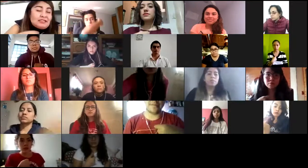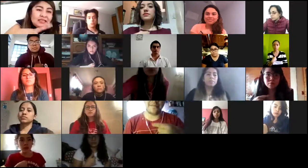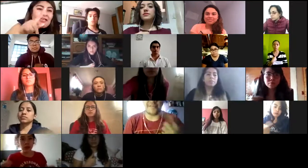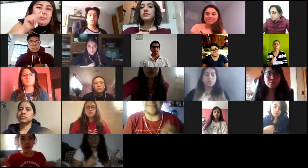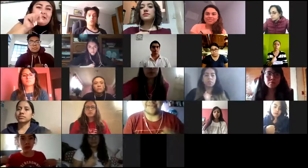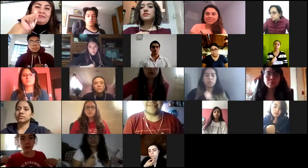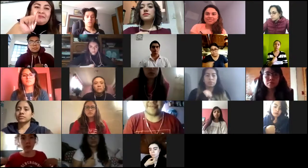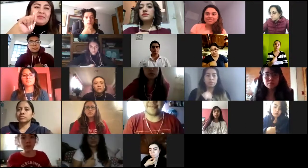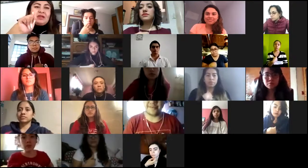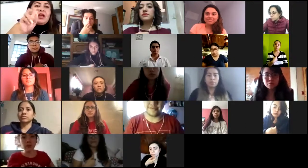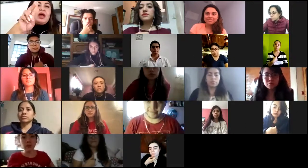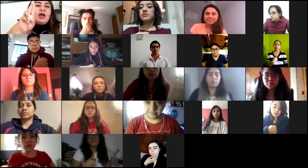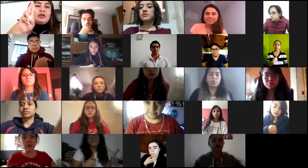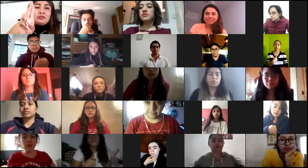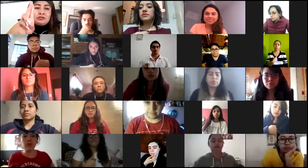El siguiente.